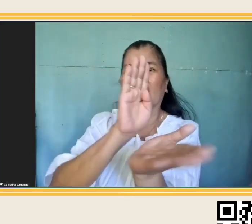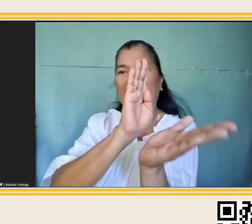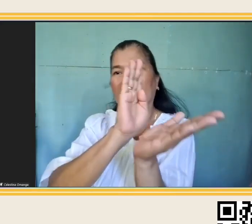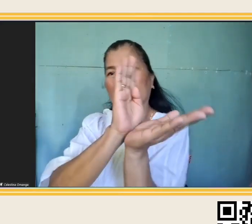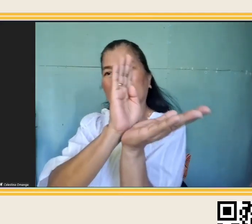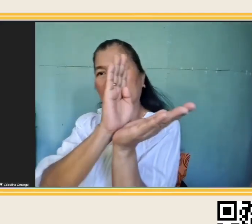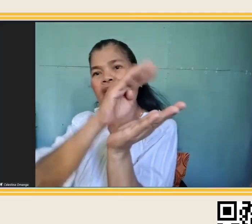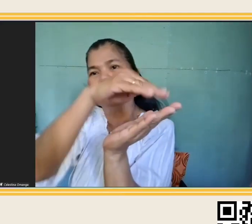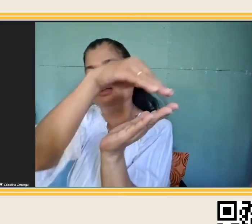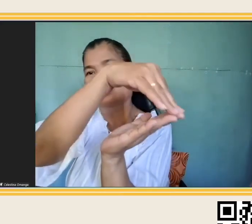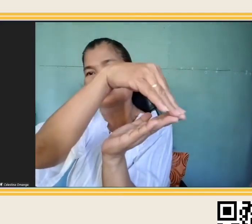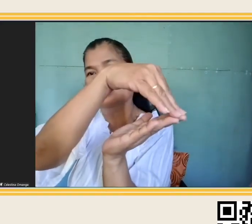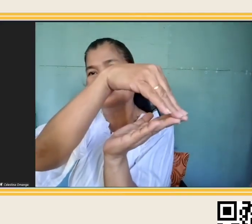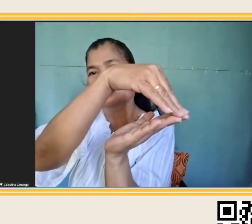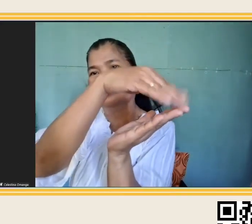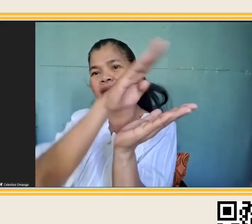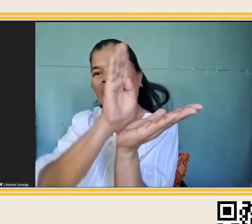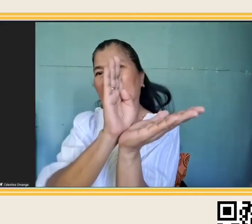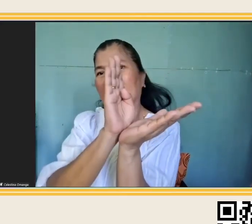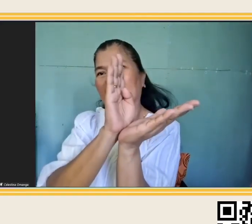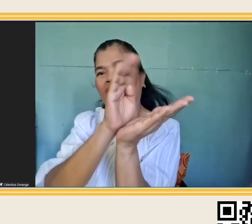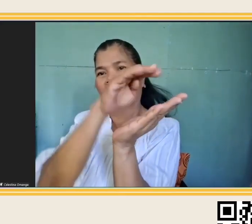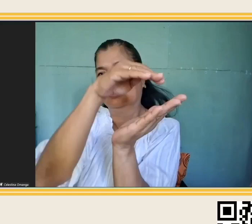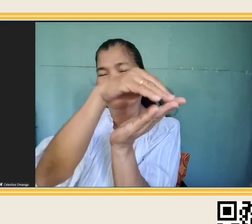na. Billion.